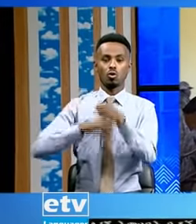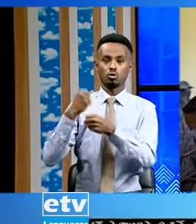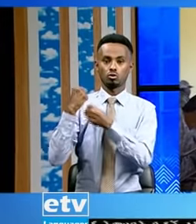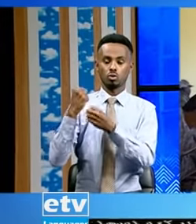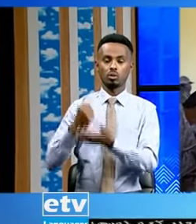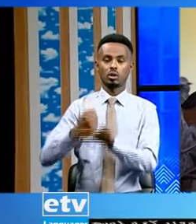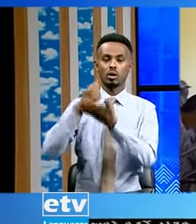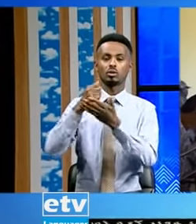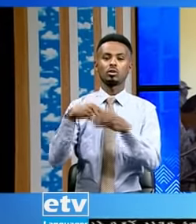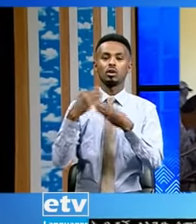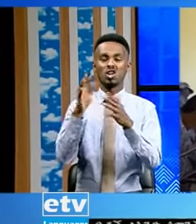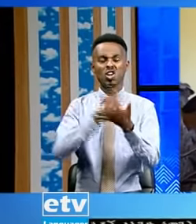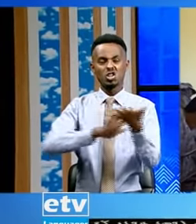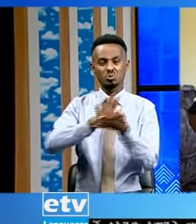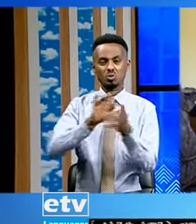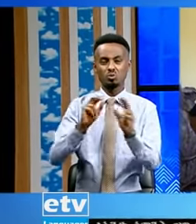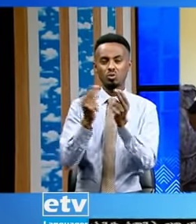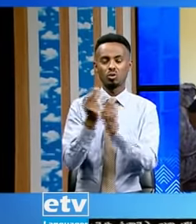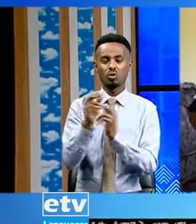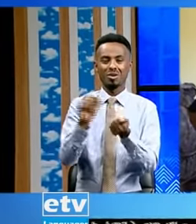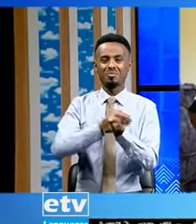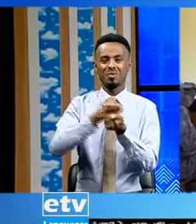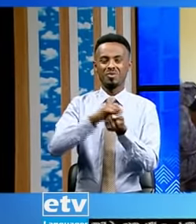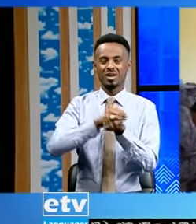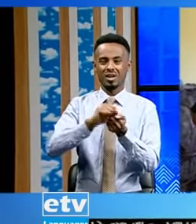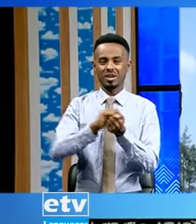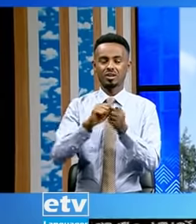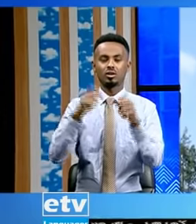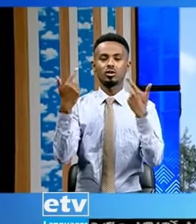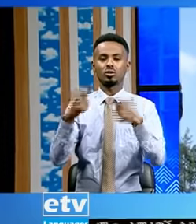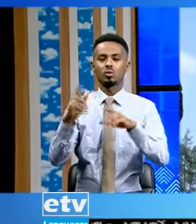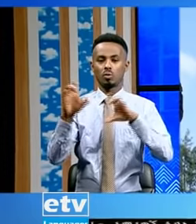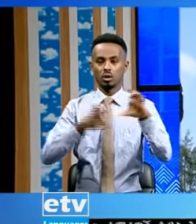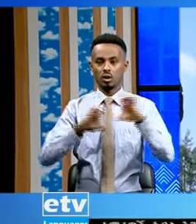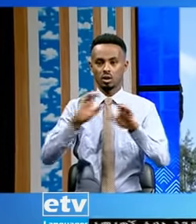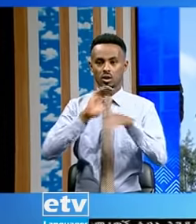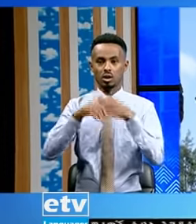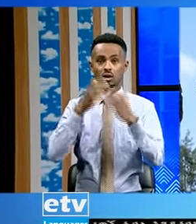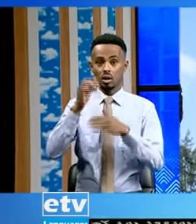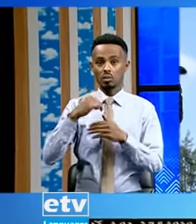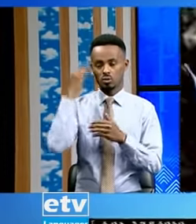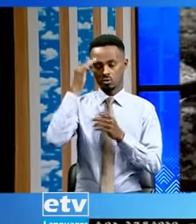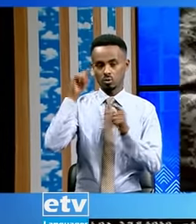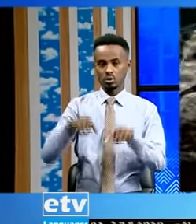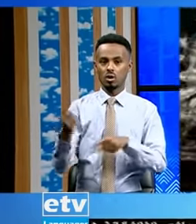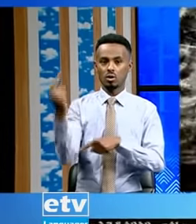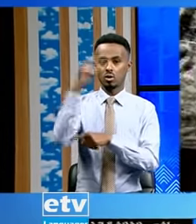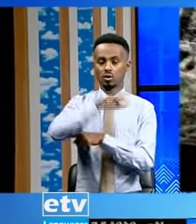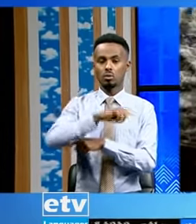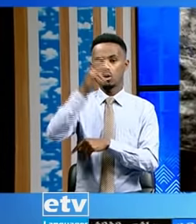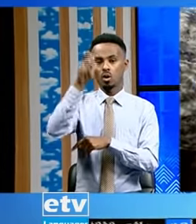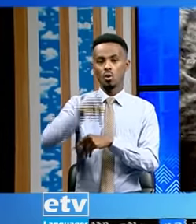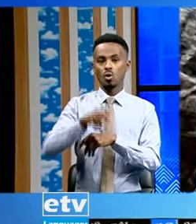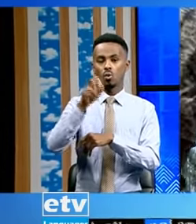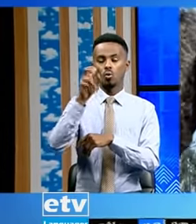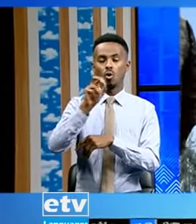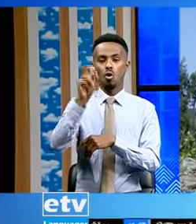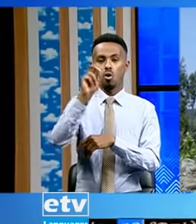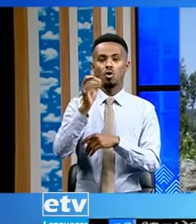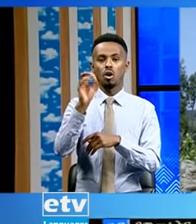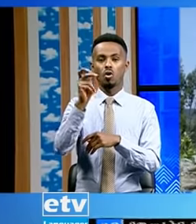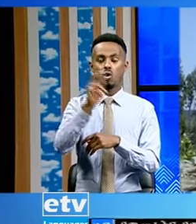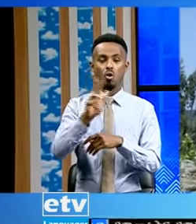ብርታትን ሲለግስ፣ ለሽብር ቡድኑ ደግሞ መፈረካከስን እጣ ፈንተው አደረገ። ጠቅላይ ሚኒስትሩ በዛሬው ዕለትም በደቡብ ወሎ ደጎሎ